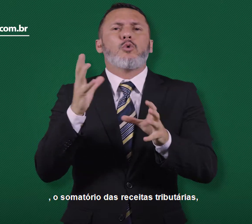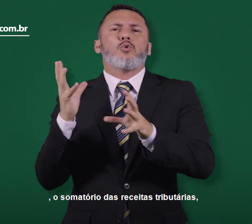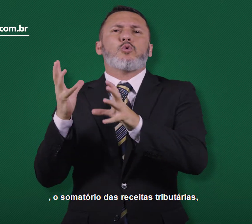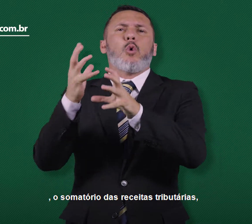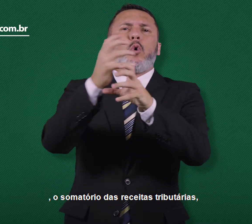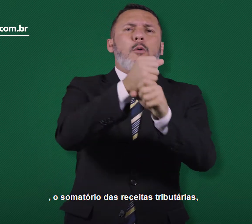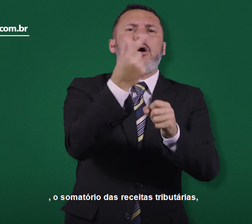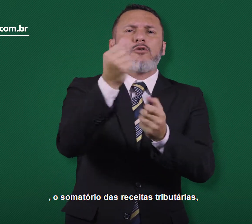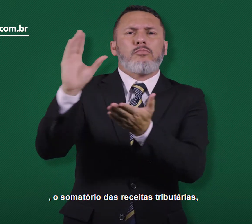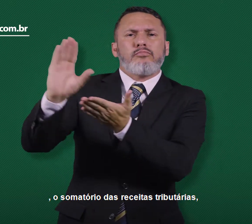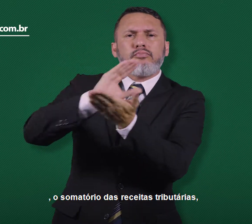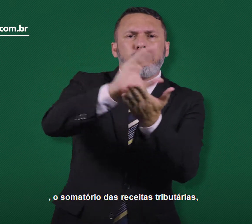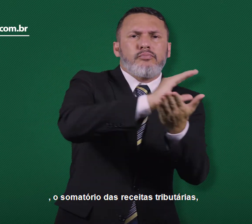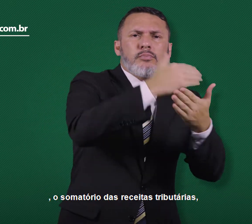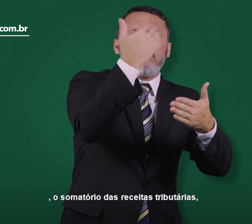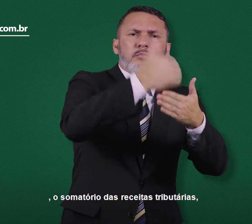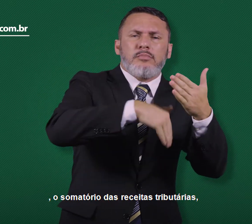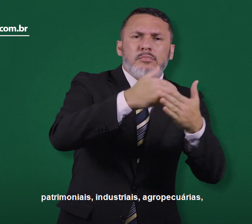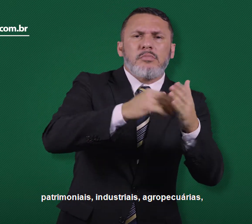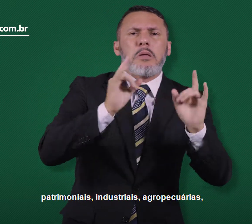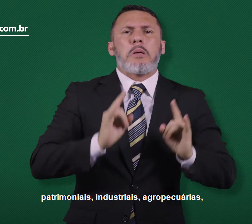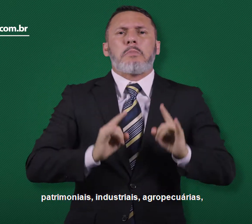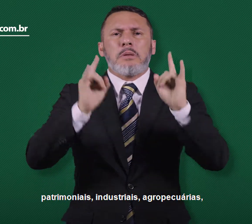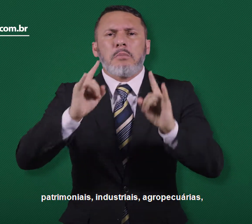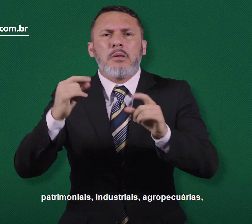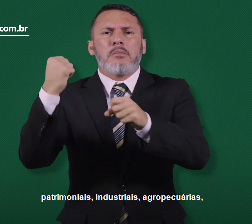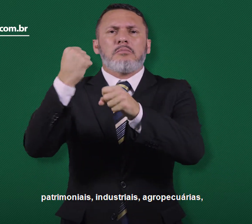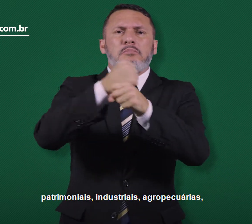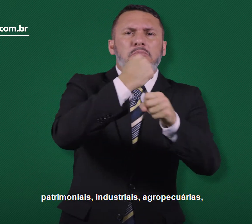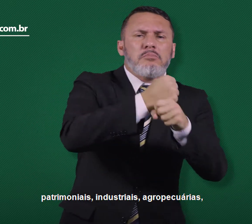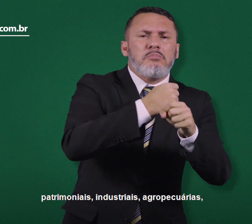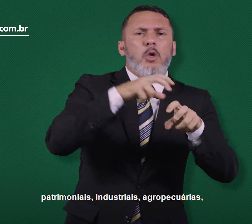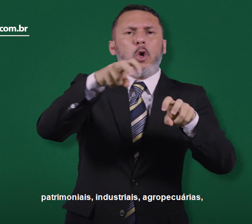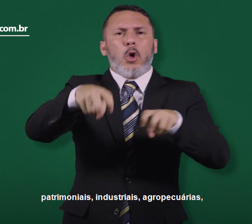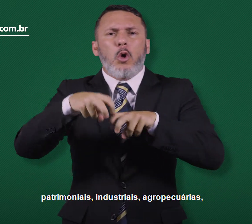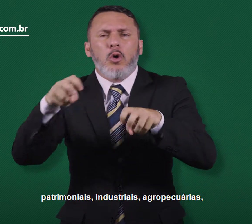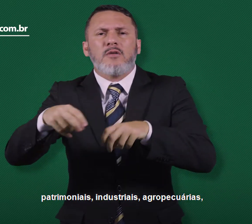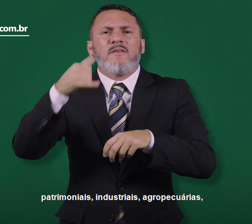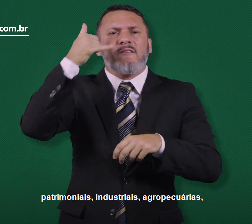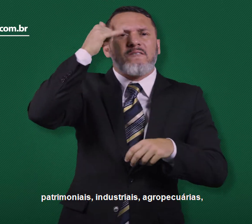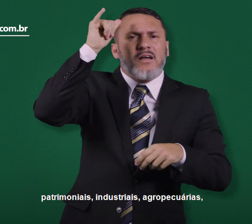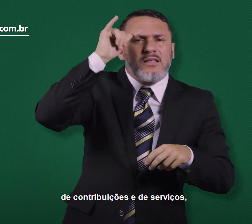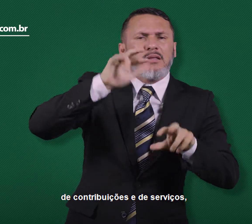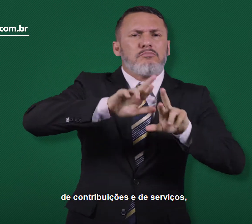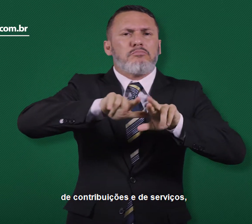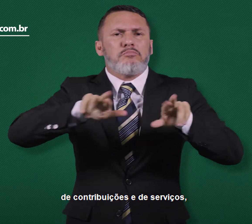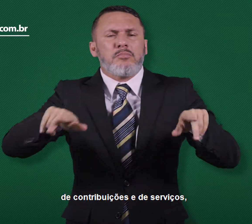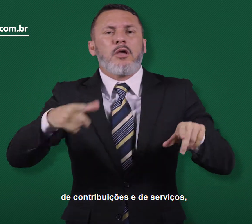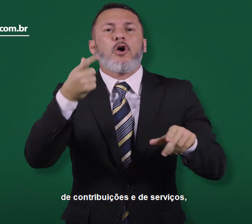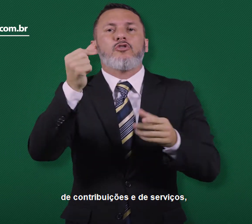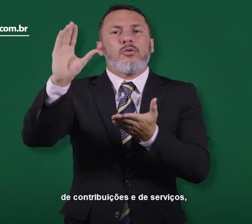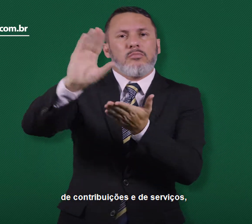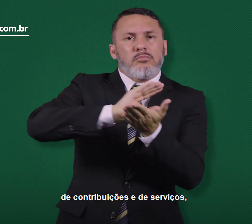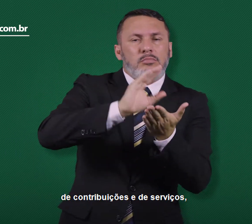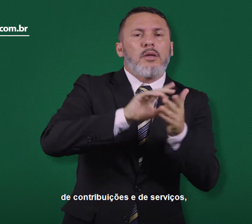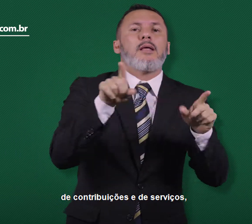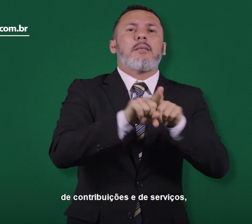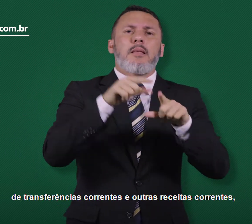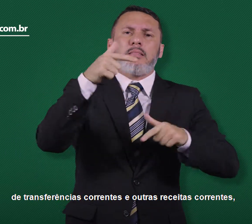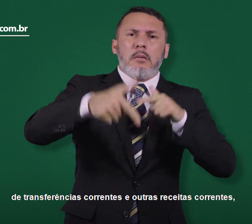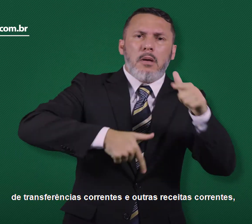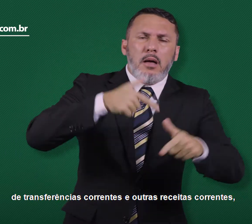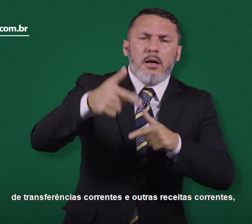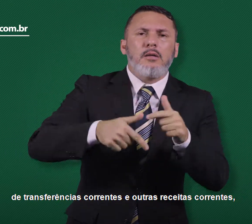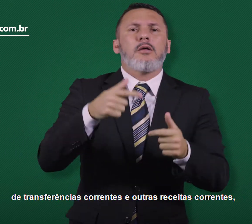o somatório das receitas tributárias, patrimoniais, industriais, agropecuárias, de contribuição e de serviços,